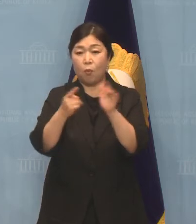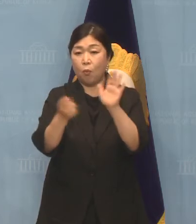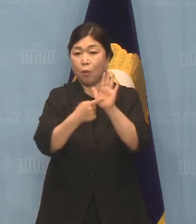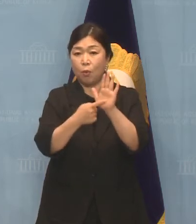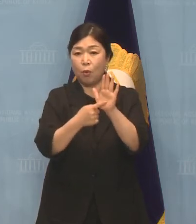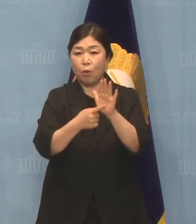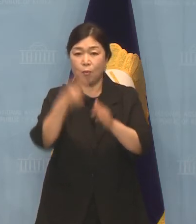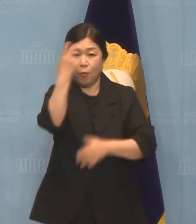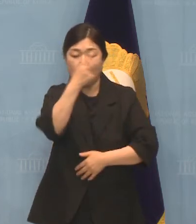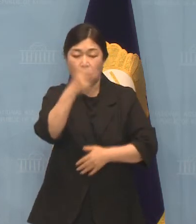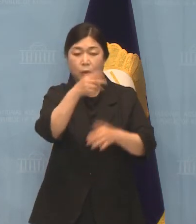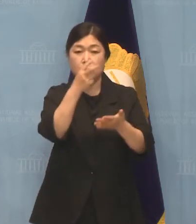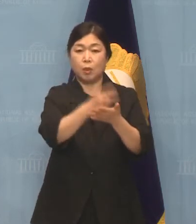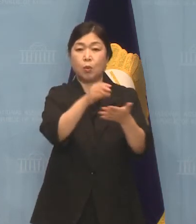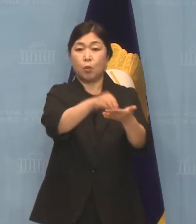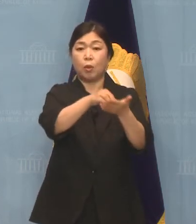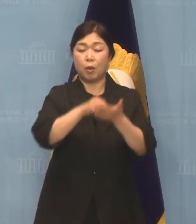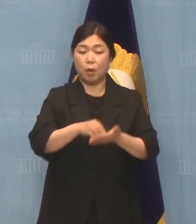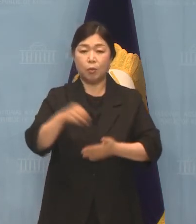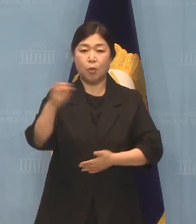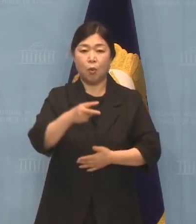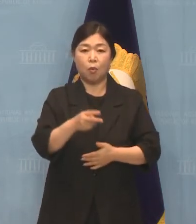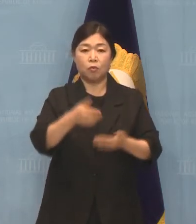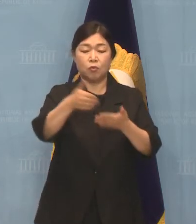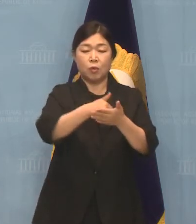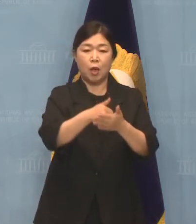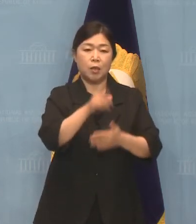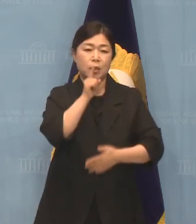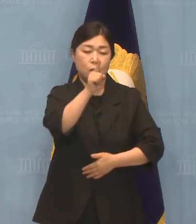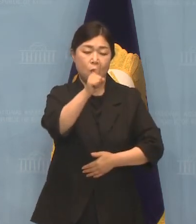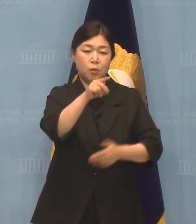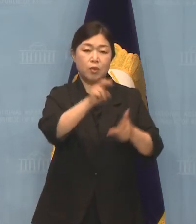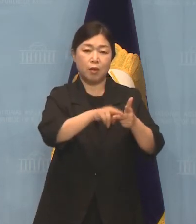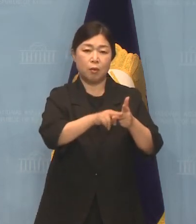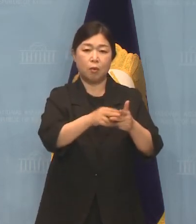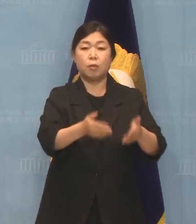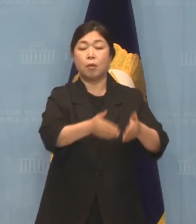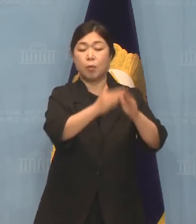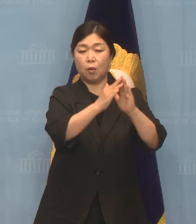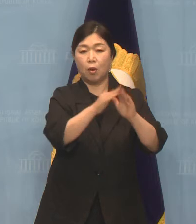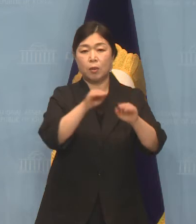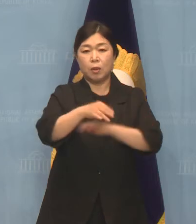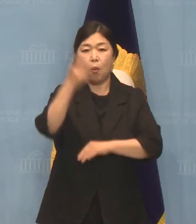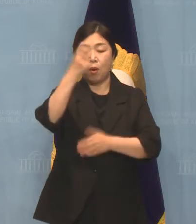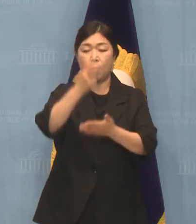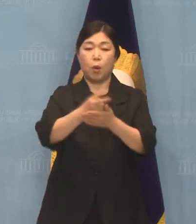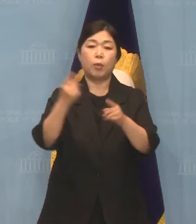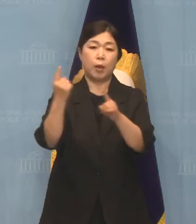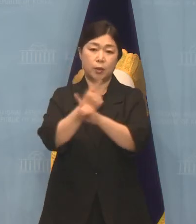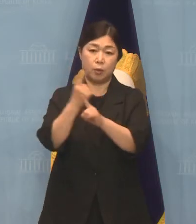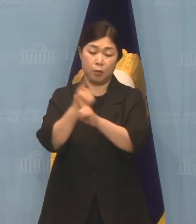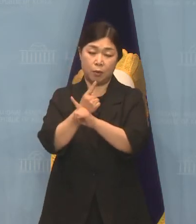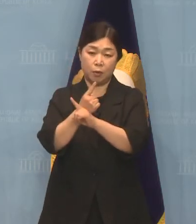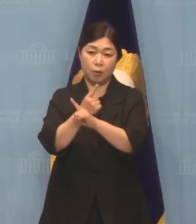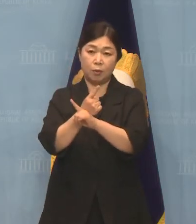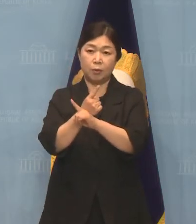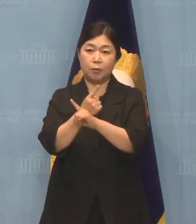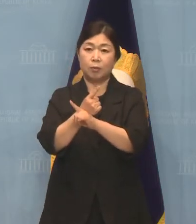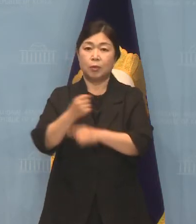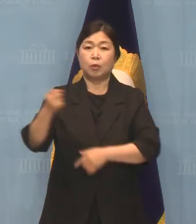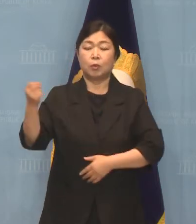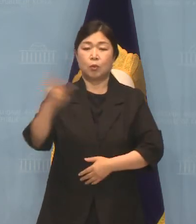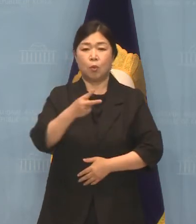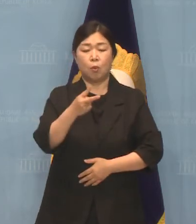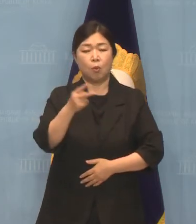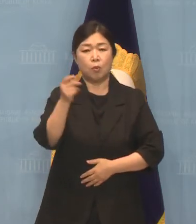및 중고차 거래 신고센터 설치에 관해 규정하는 자동차 관리법 개정안, 그리고